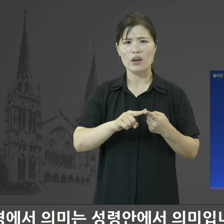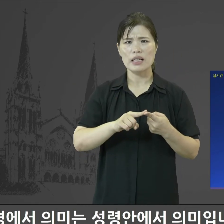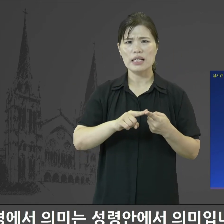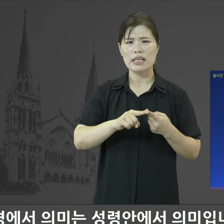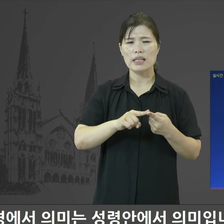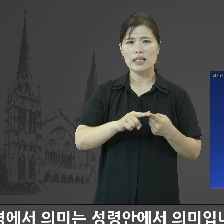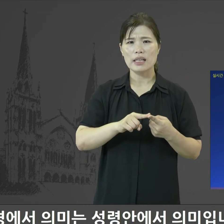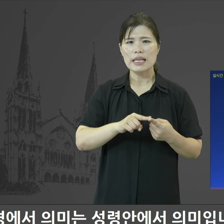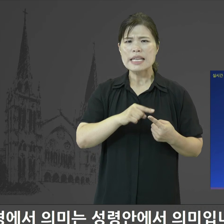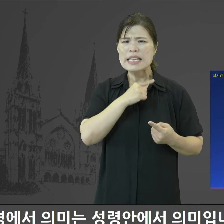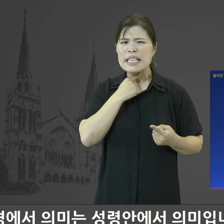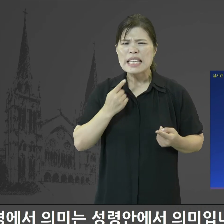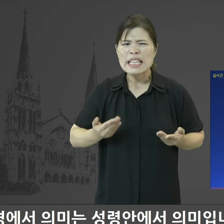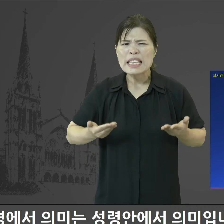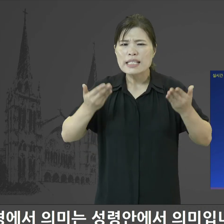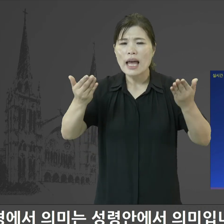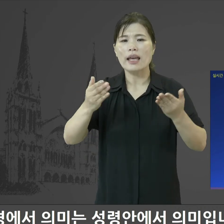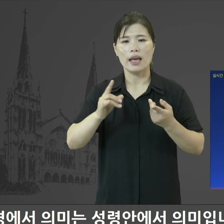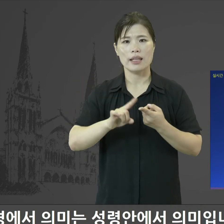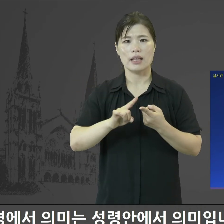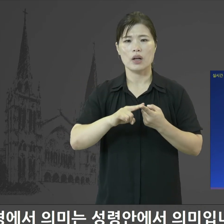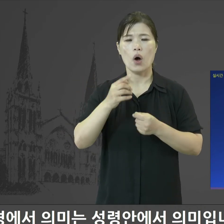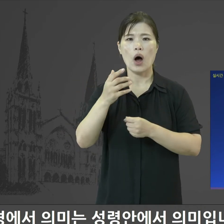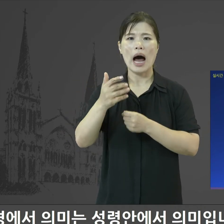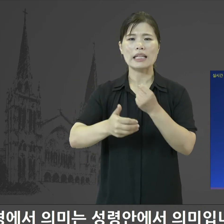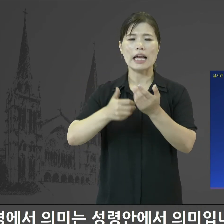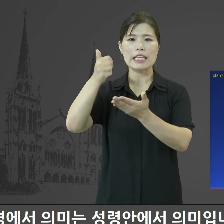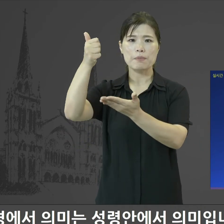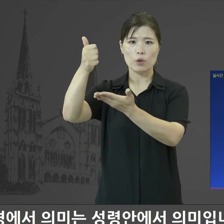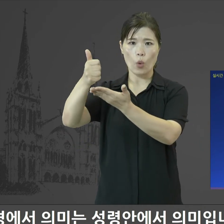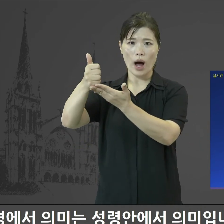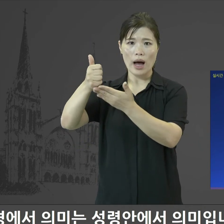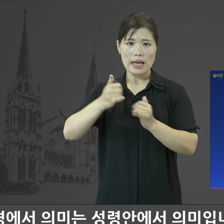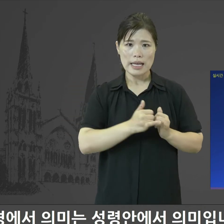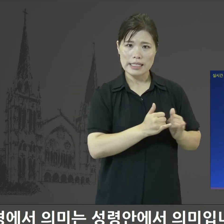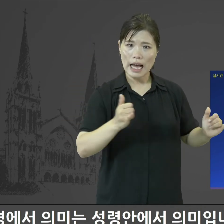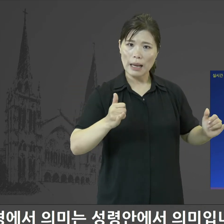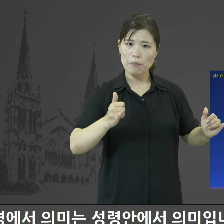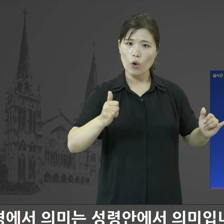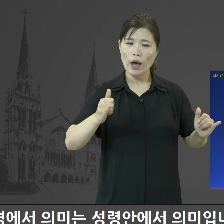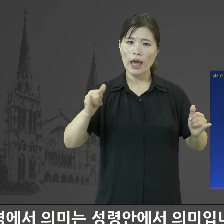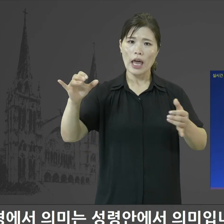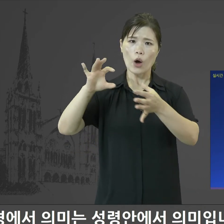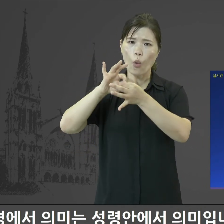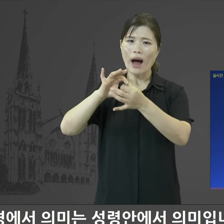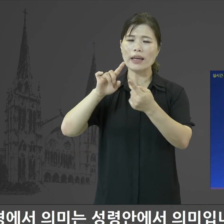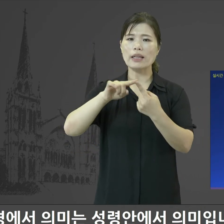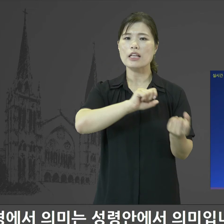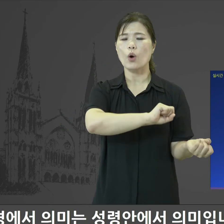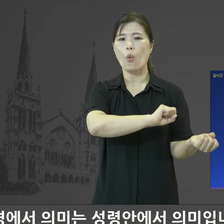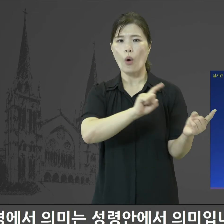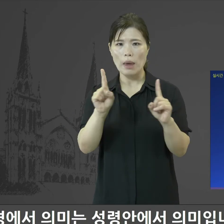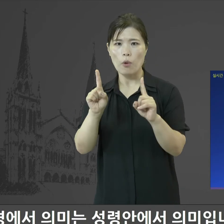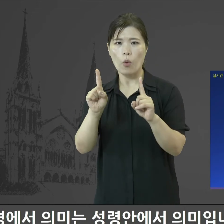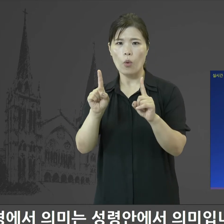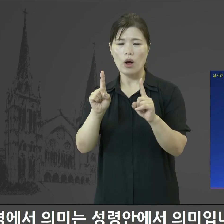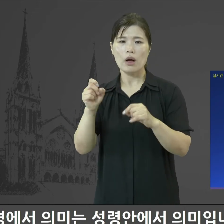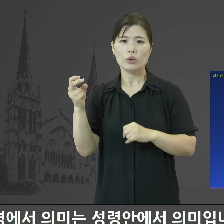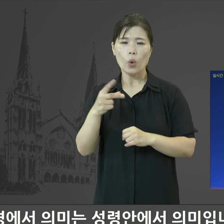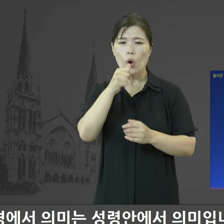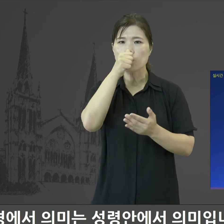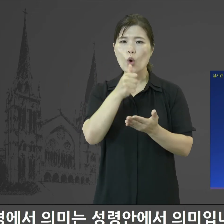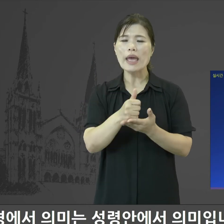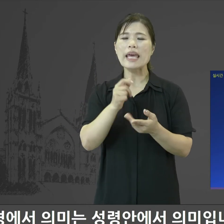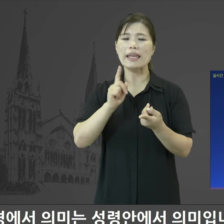능력으로 하나님과의 관계를 회복하고 사람과의 관계를, 삐뚤어진 관계를 회복하고 죄는 용서받고 더